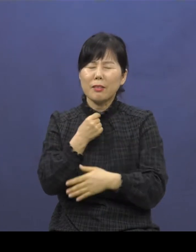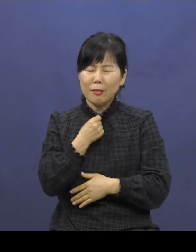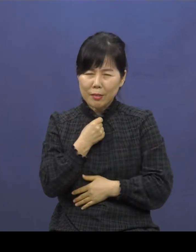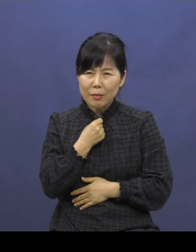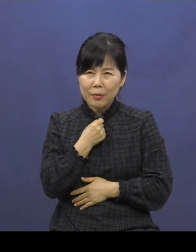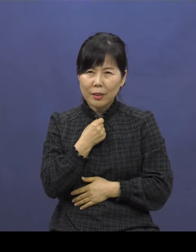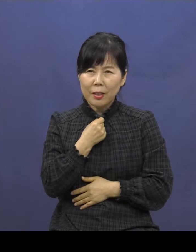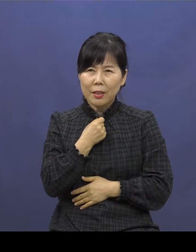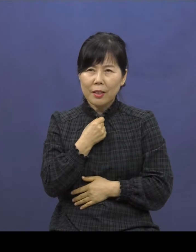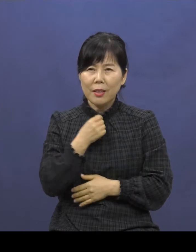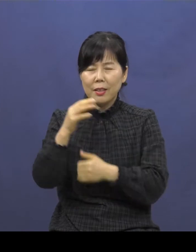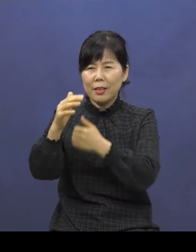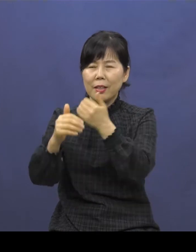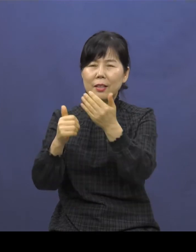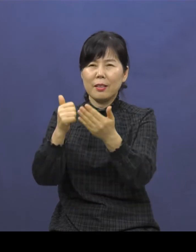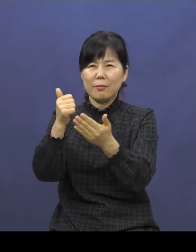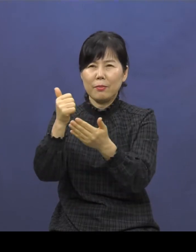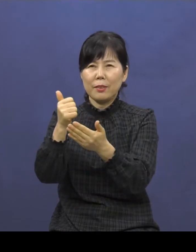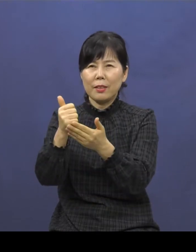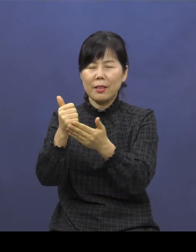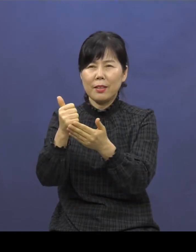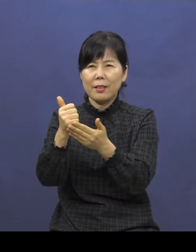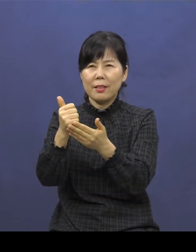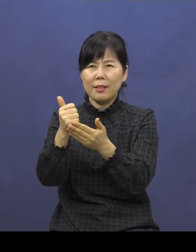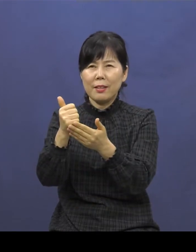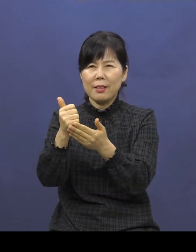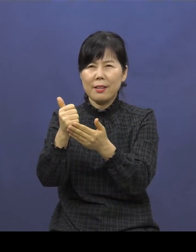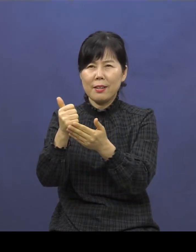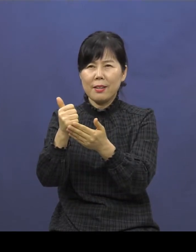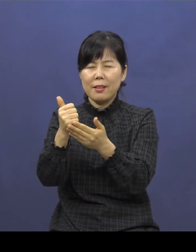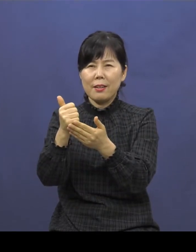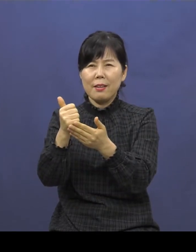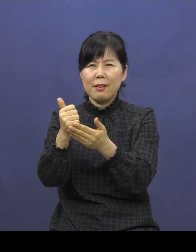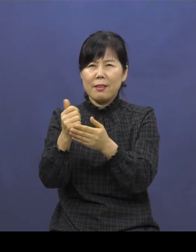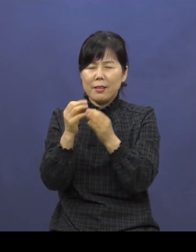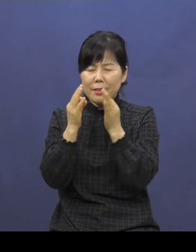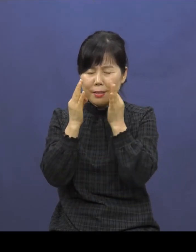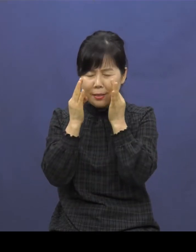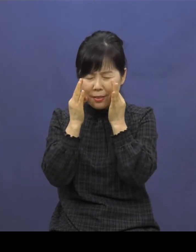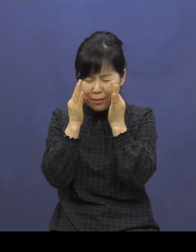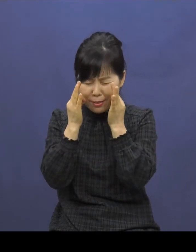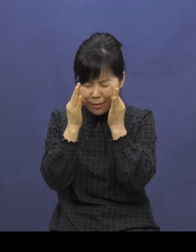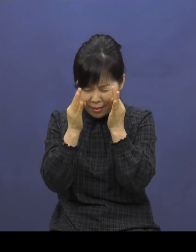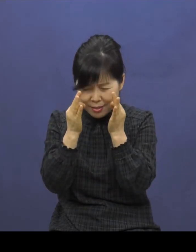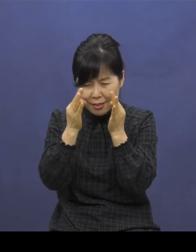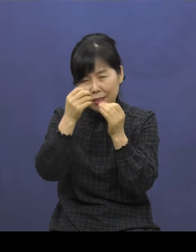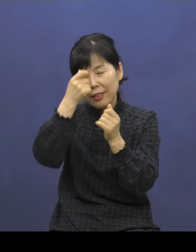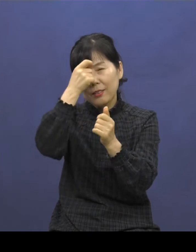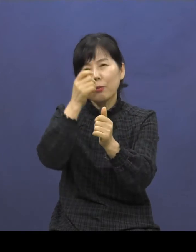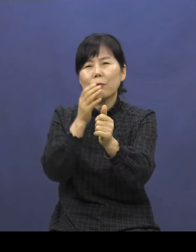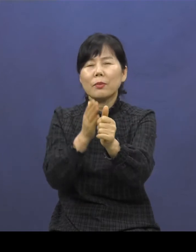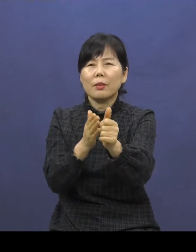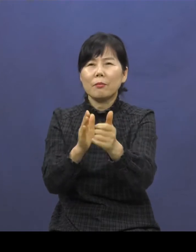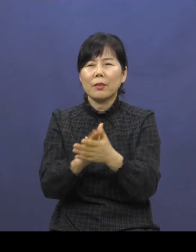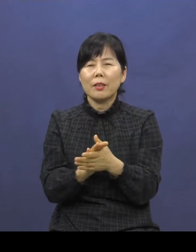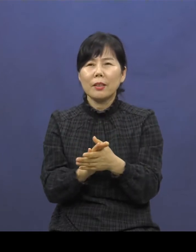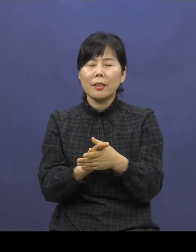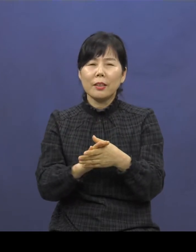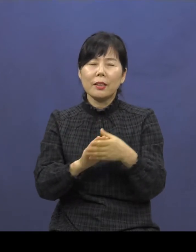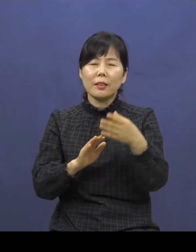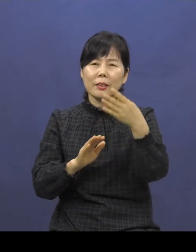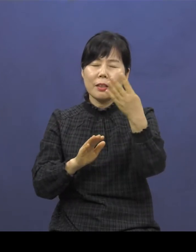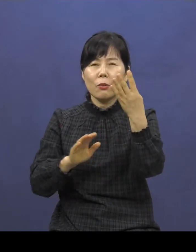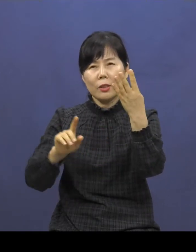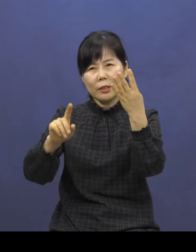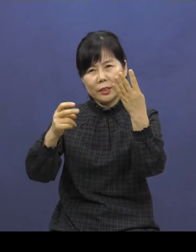여러분도 하나님 앞에 정말 이제는 그야말로 배수의 진을 치고 기도하시기 바랍니다. 4월 12일